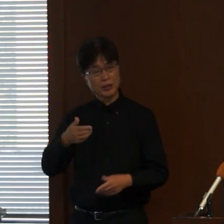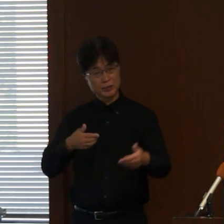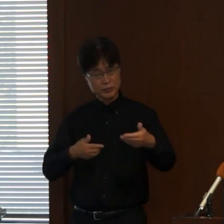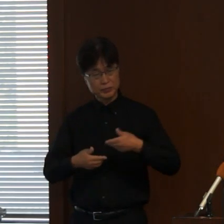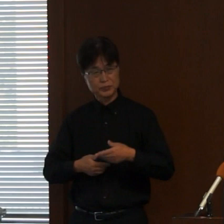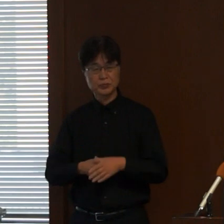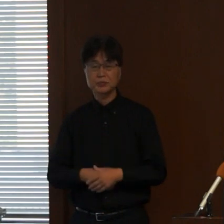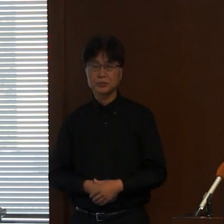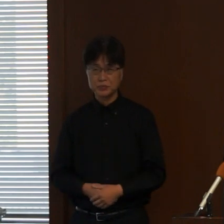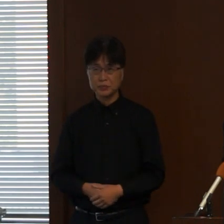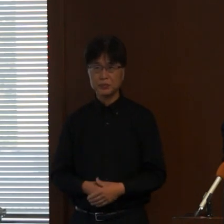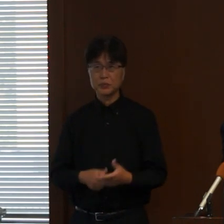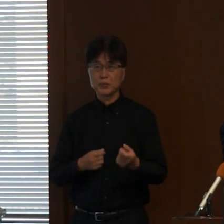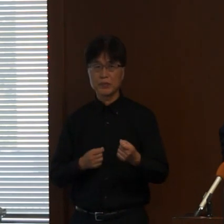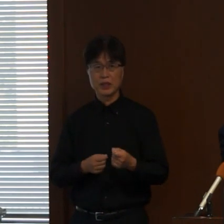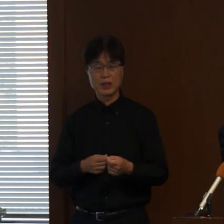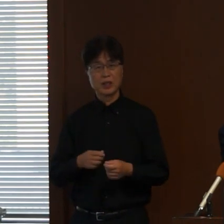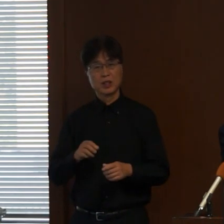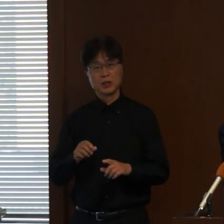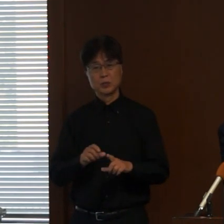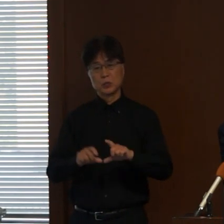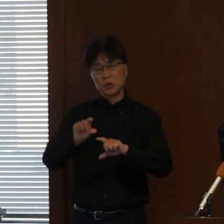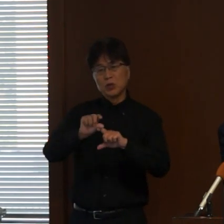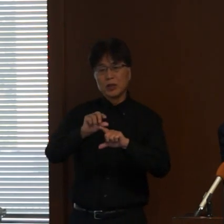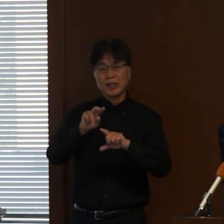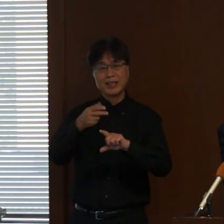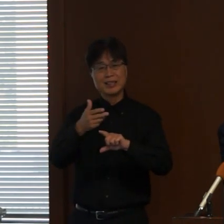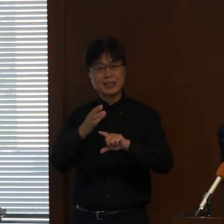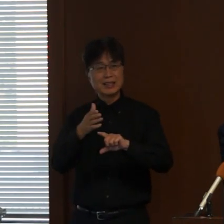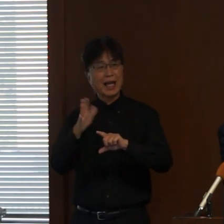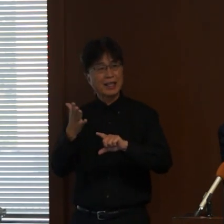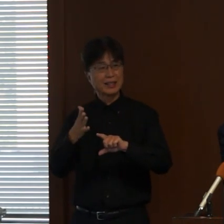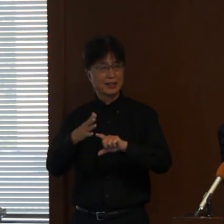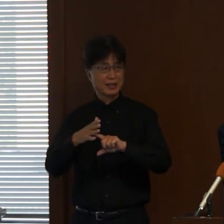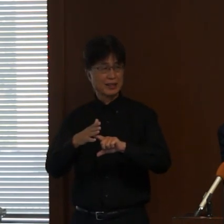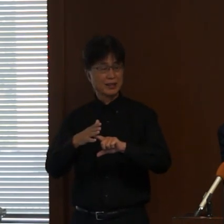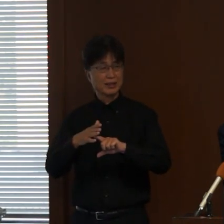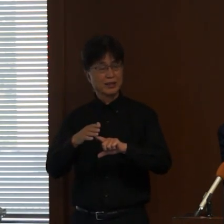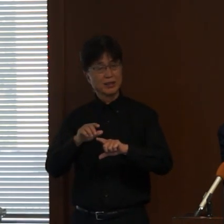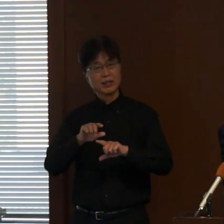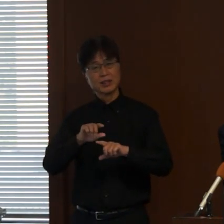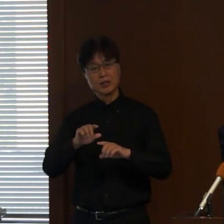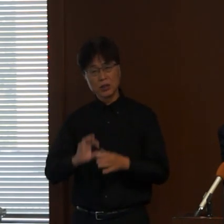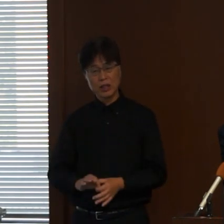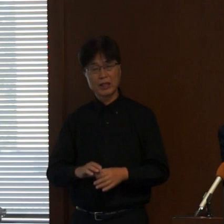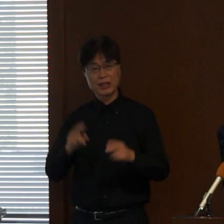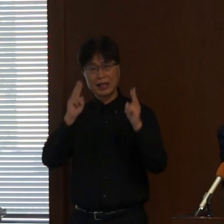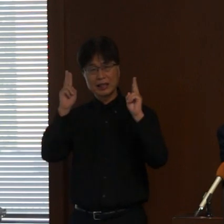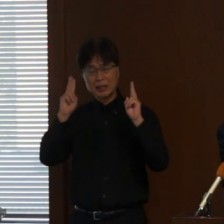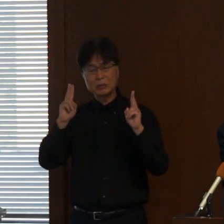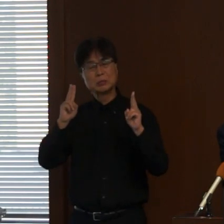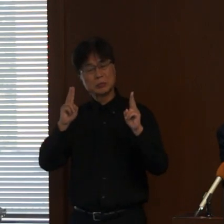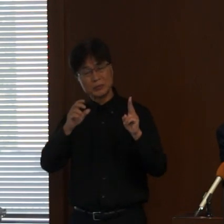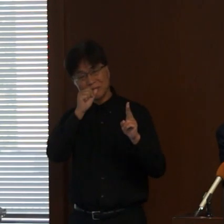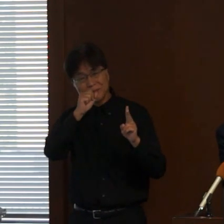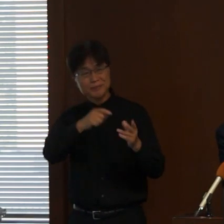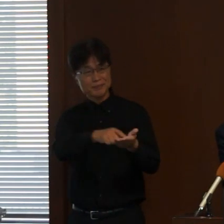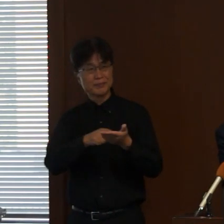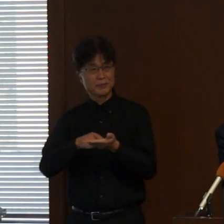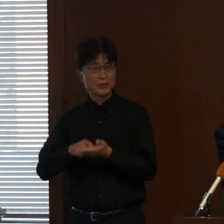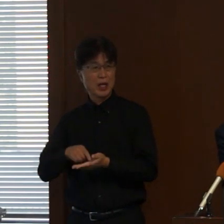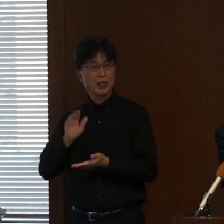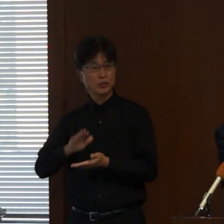ね、これ無利子なんで、きっとさまざまな思いで事業者借りてると思うんですよね。です